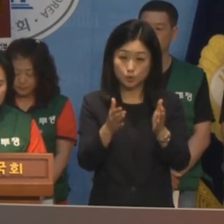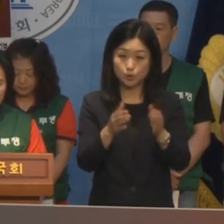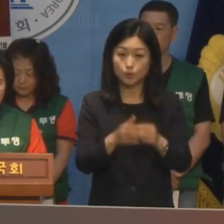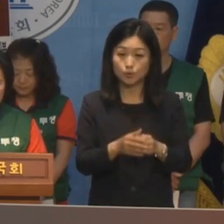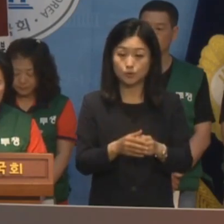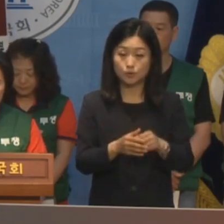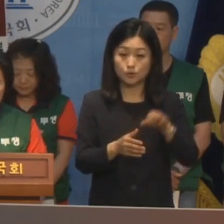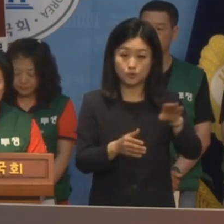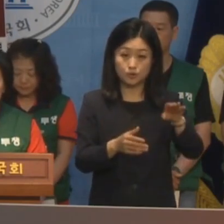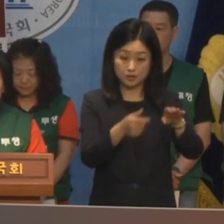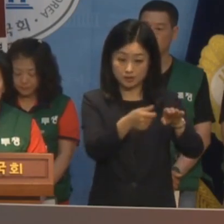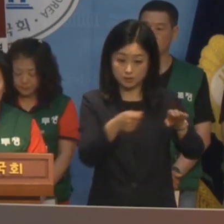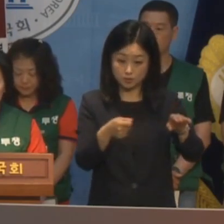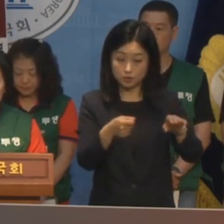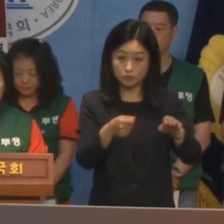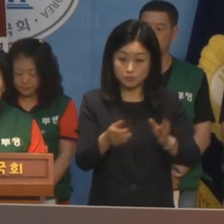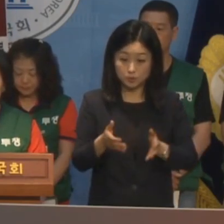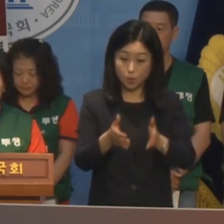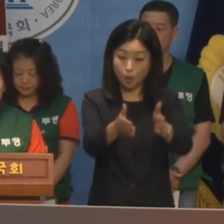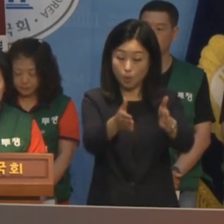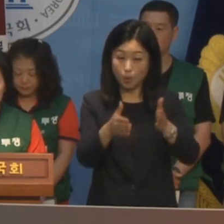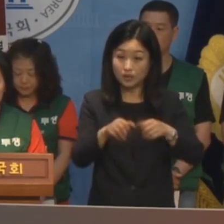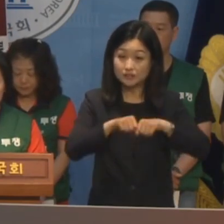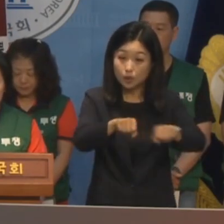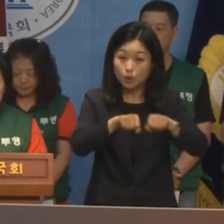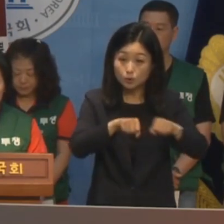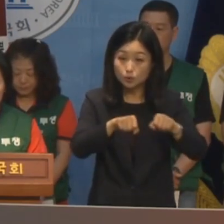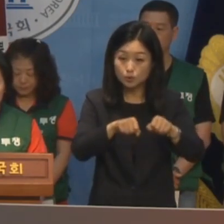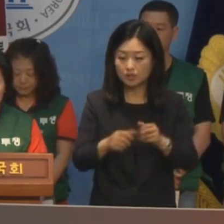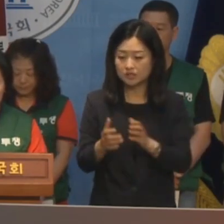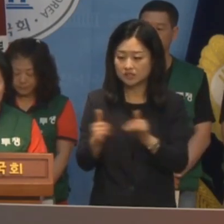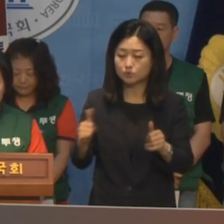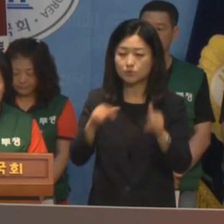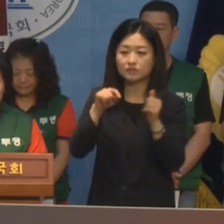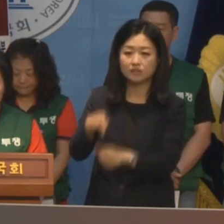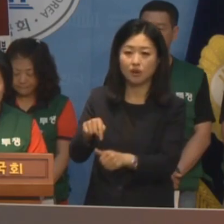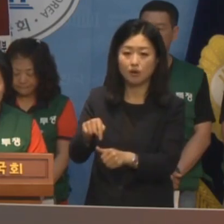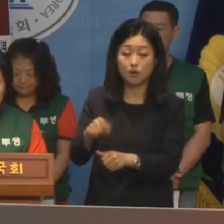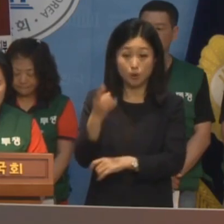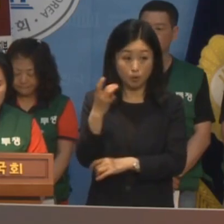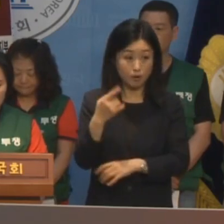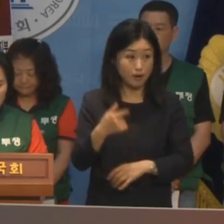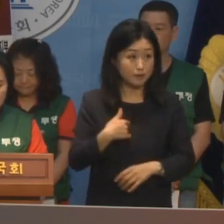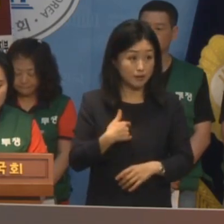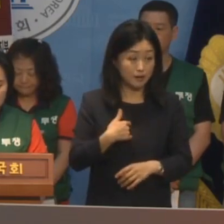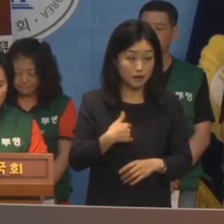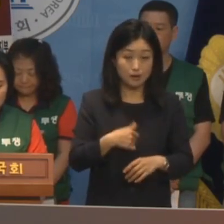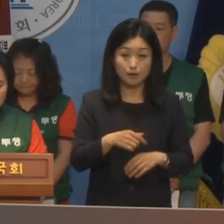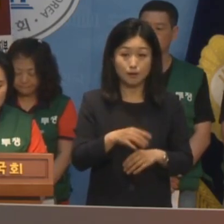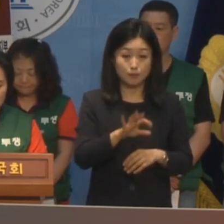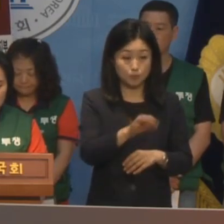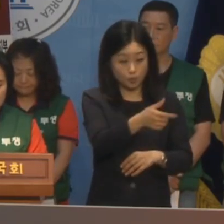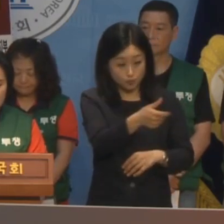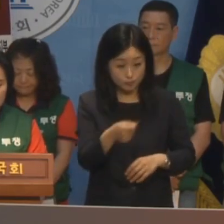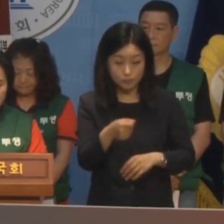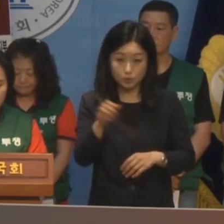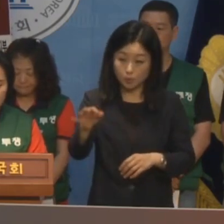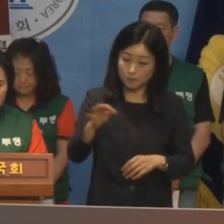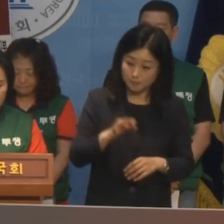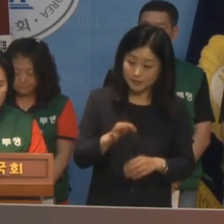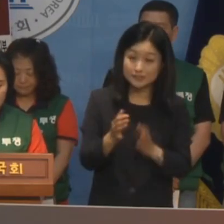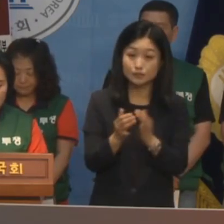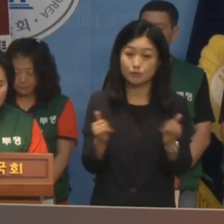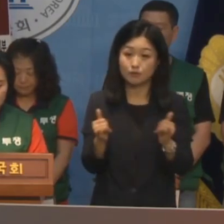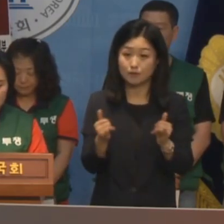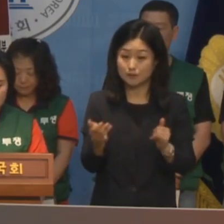차로 청소를 요금 수납원에게 시켰다. 본연의 업무도 아니거니와 보호장치도 없이 사지로